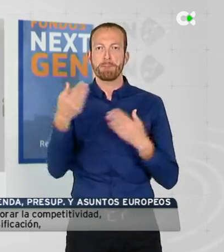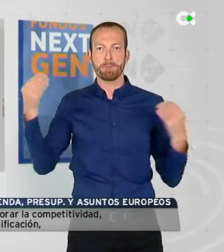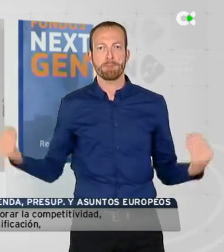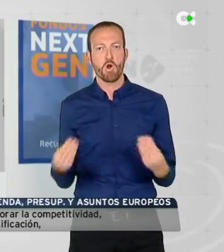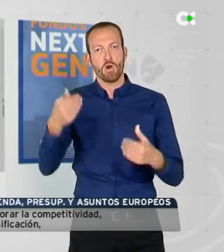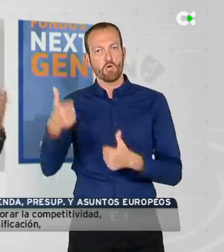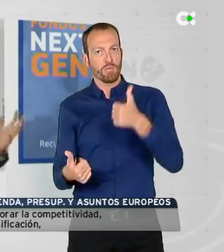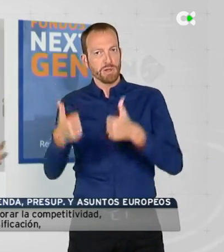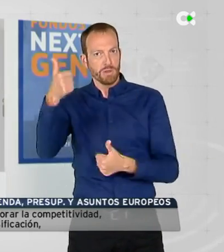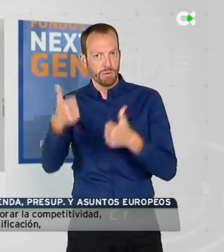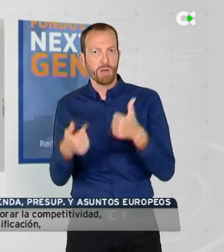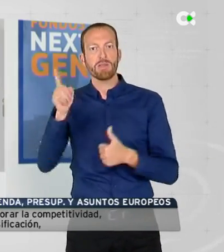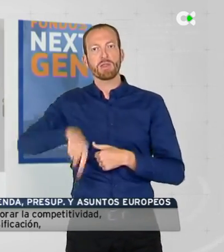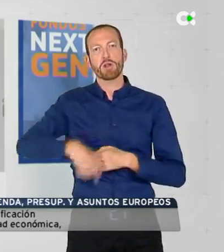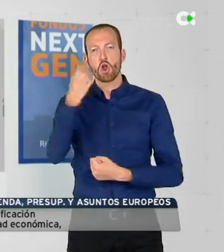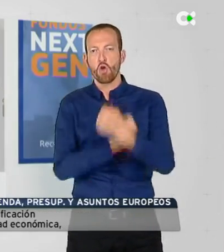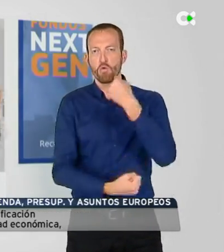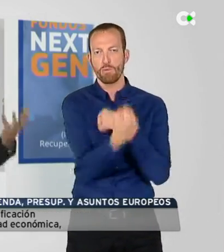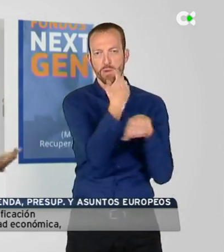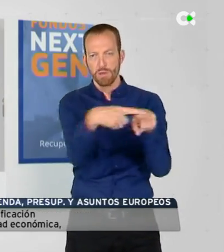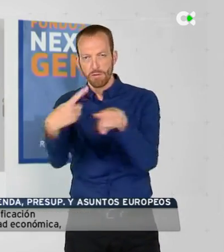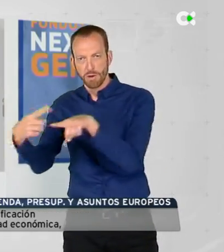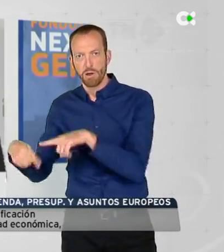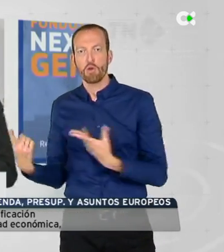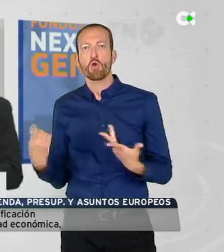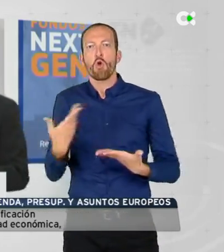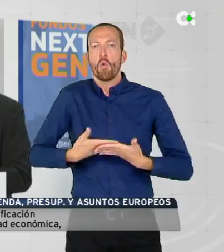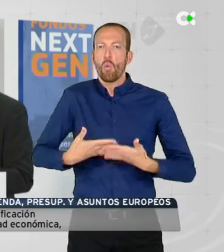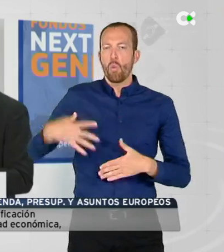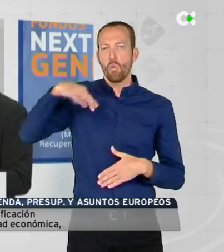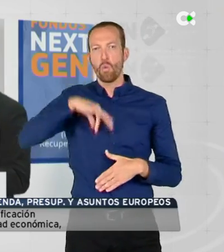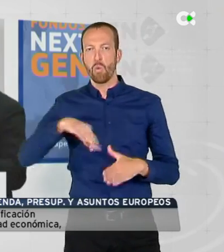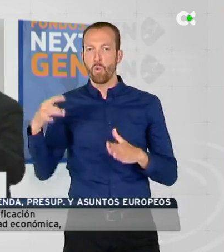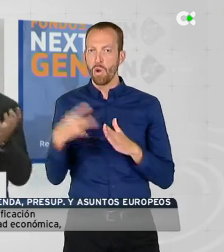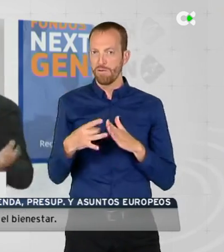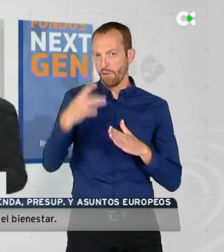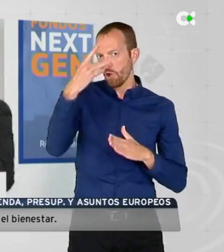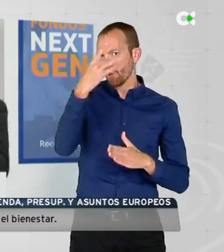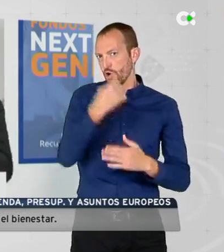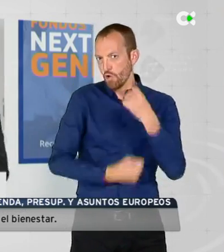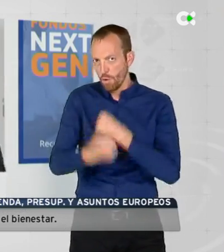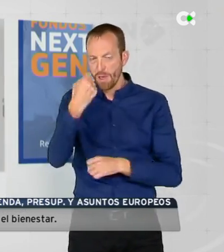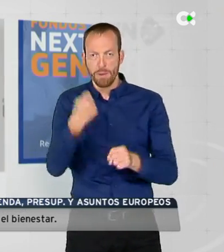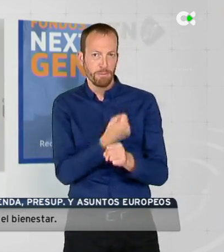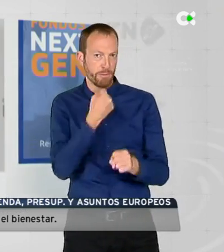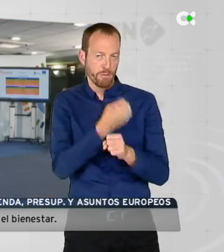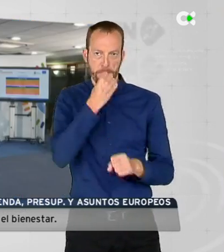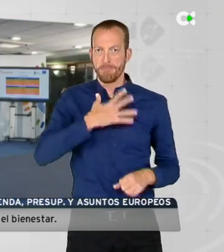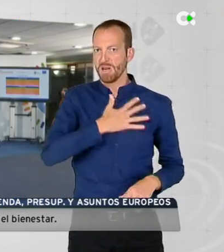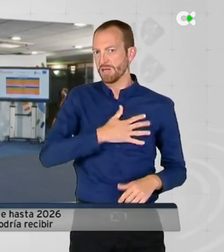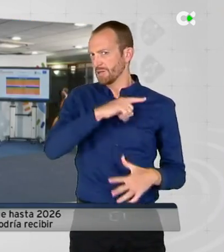la competitividad, la diversificación, la cualificación de la actividad económica, el empleo y el bienestar.